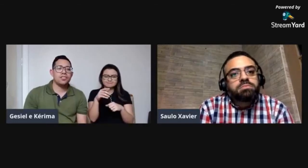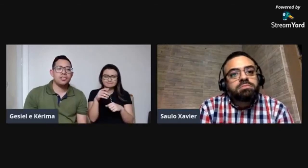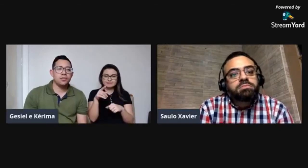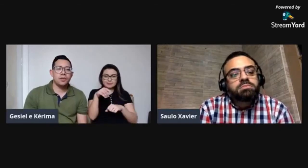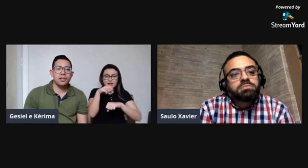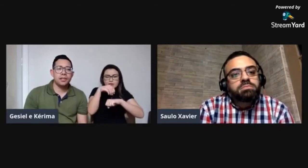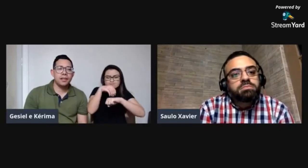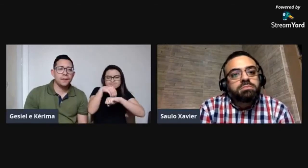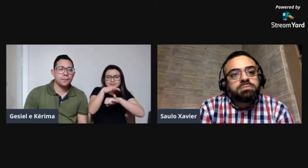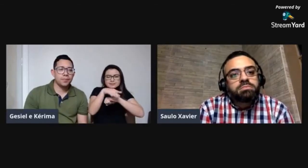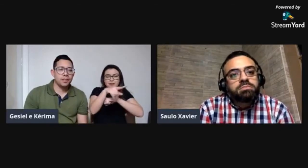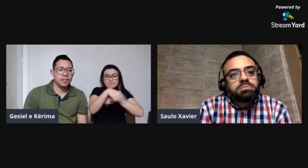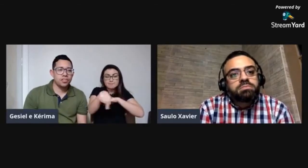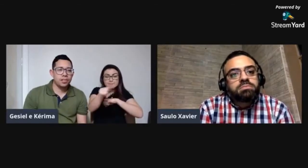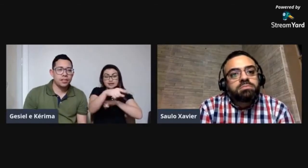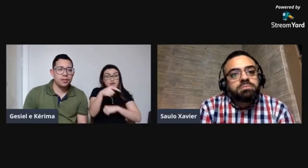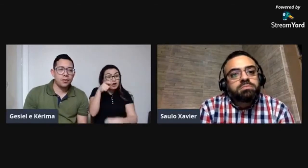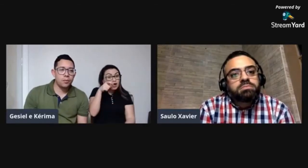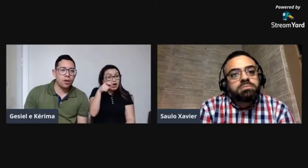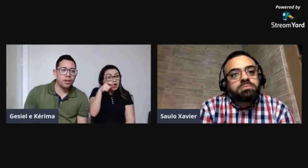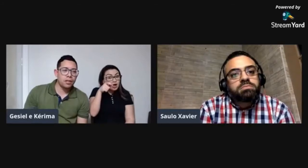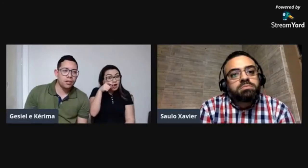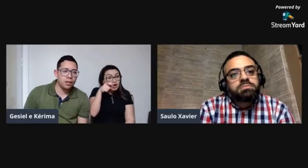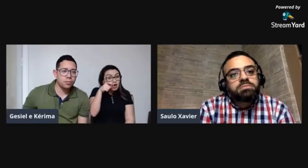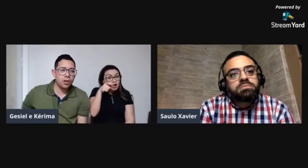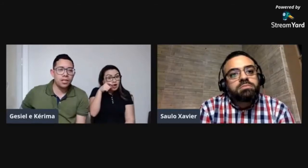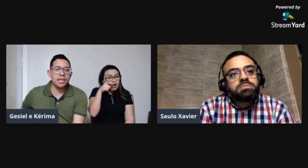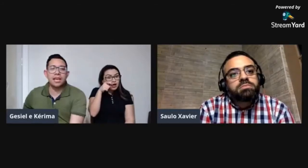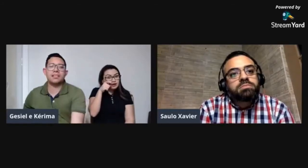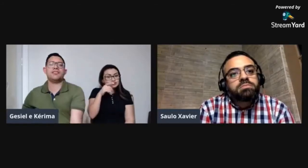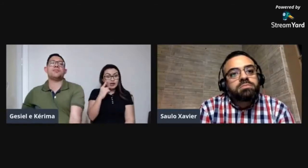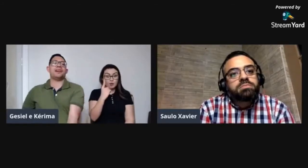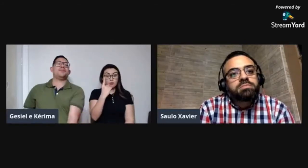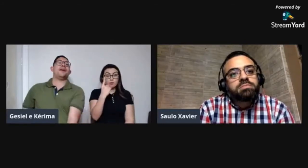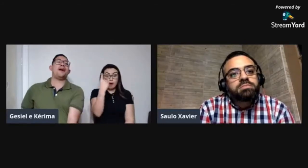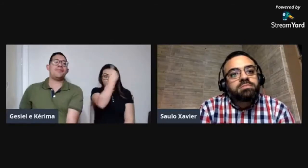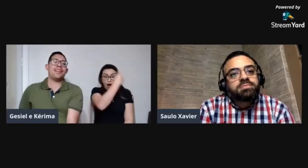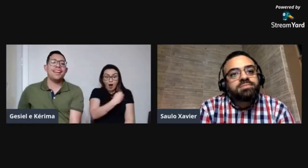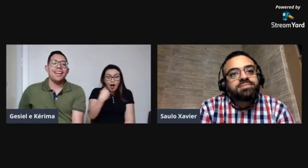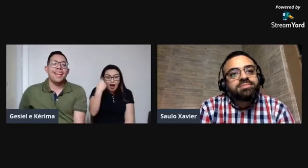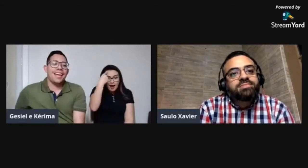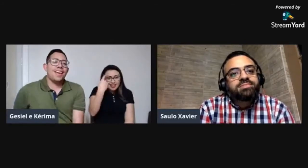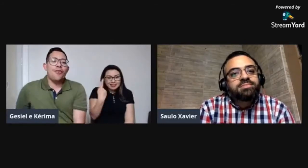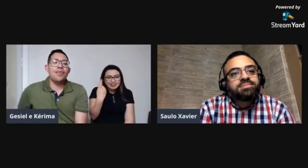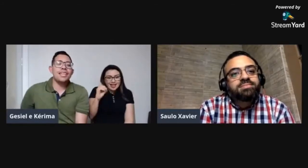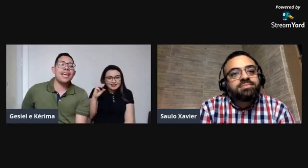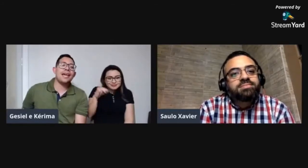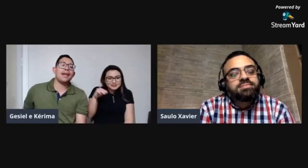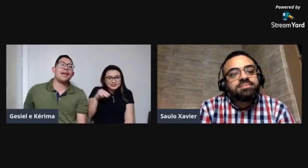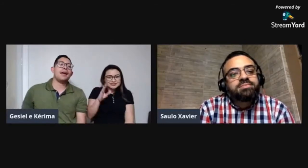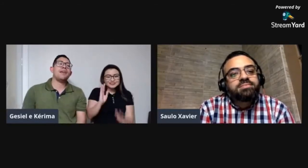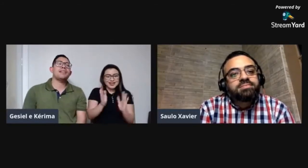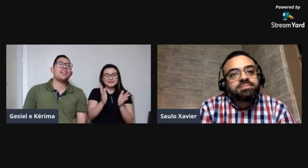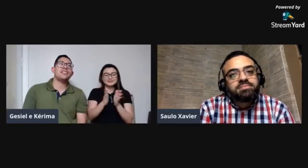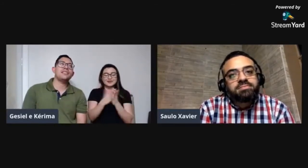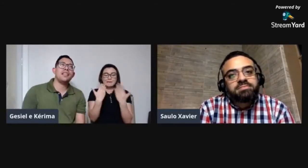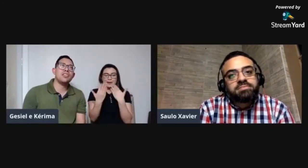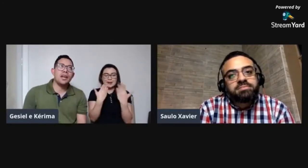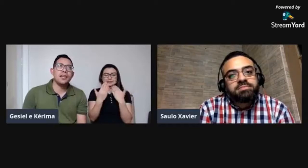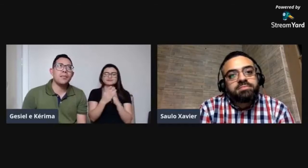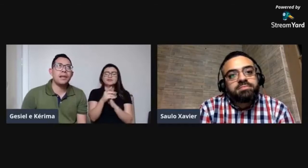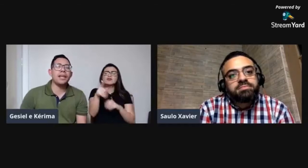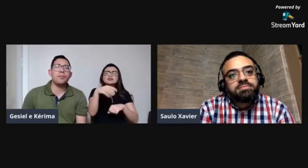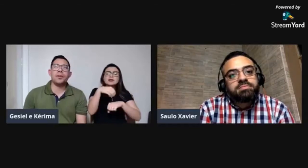está nos assistindo aí, né? Que a gente já está indo para quase 1h10 aí de bate-papo, né? Qual que é a mensagem